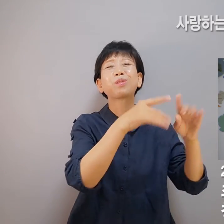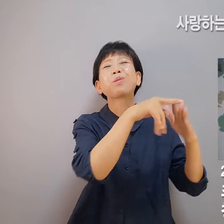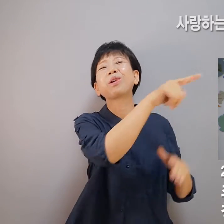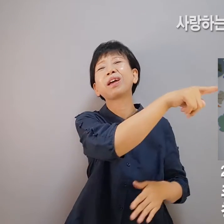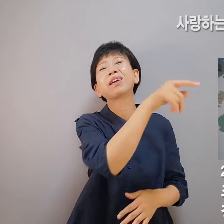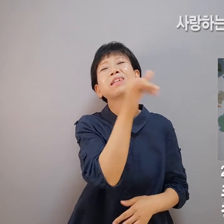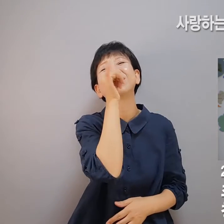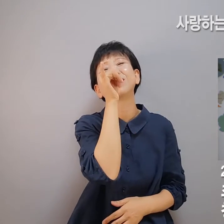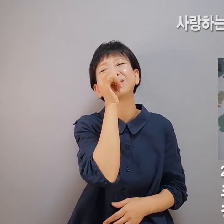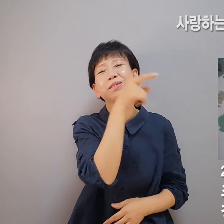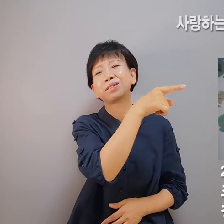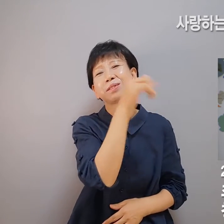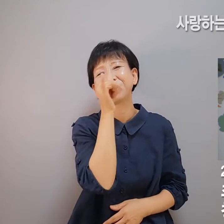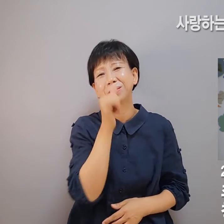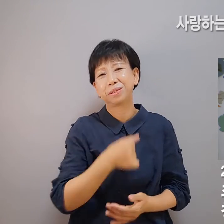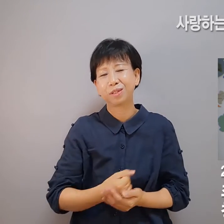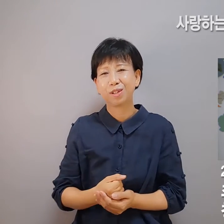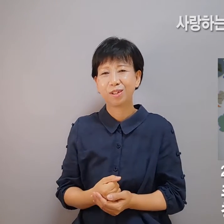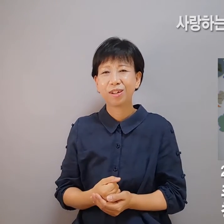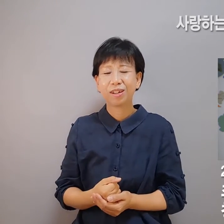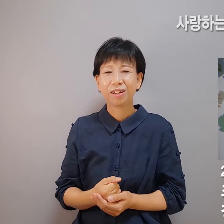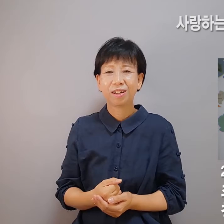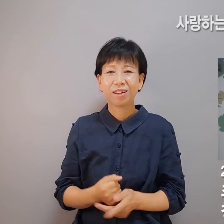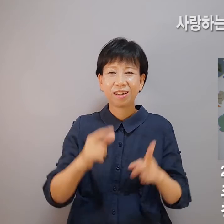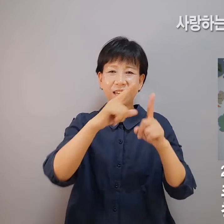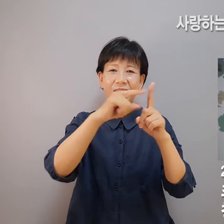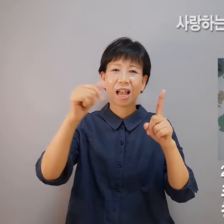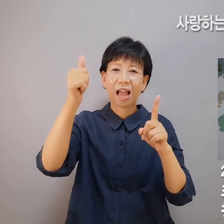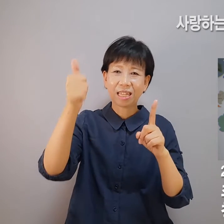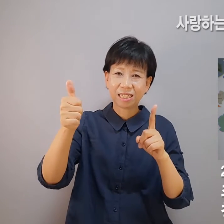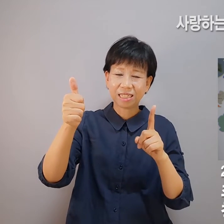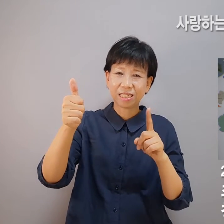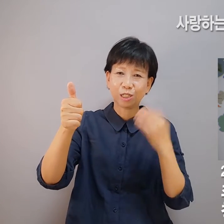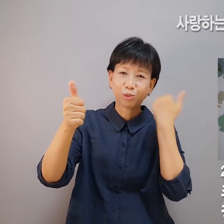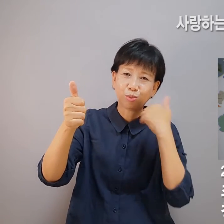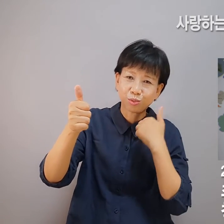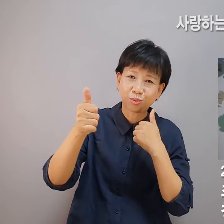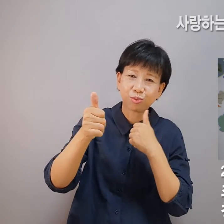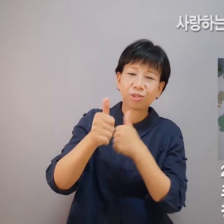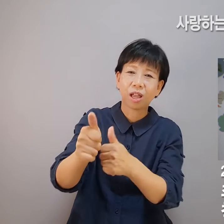가이드가 누구냐에 따라서 이 분위기가 좀 달라지는 거죠.